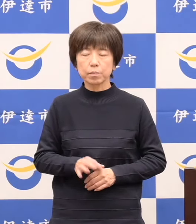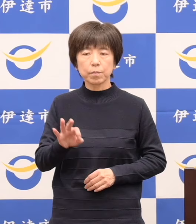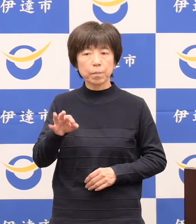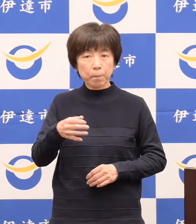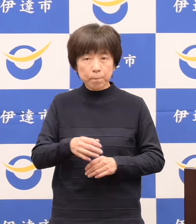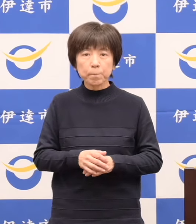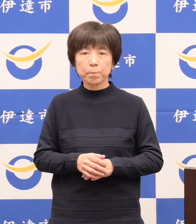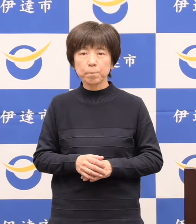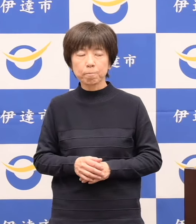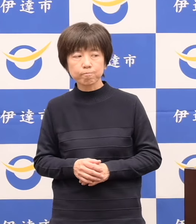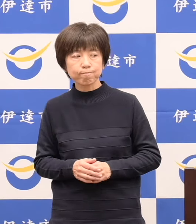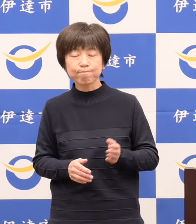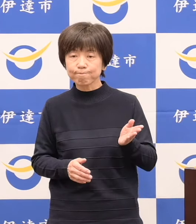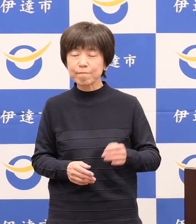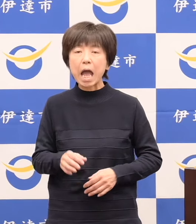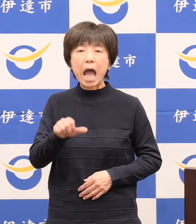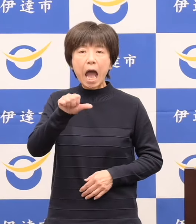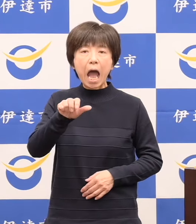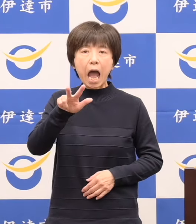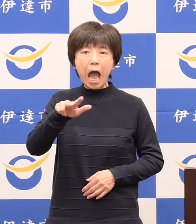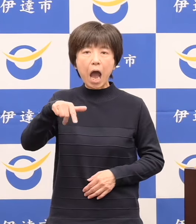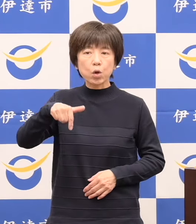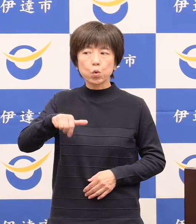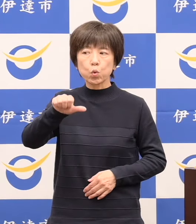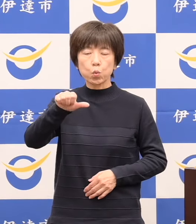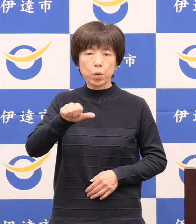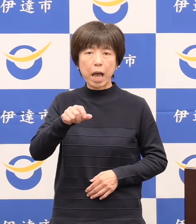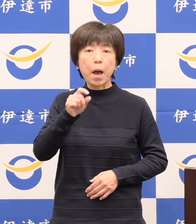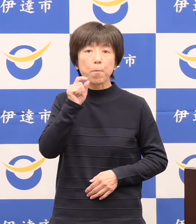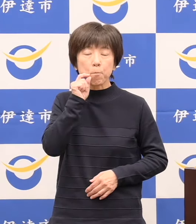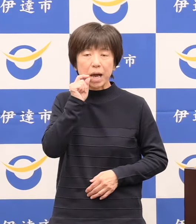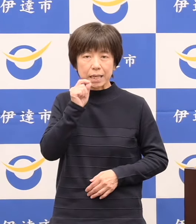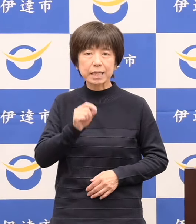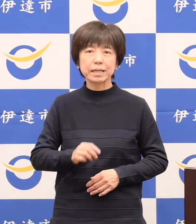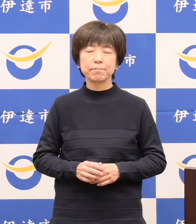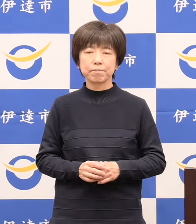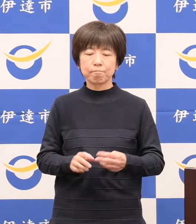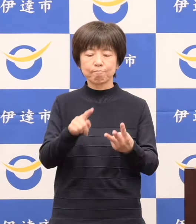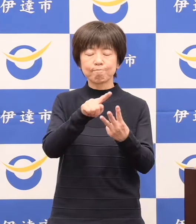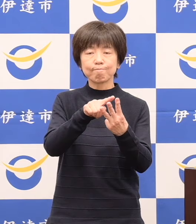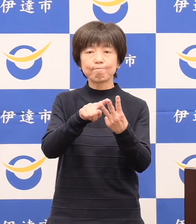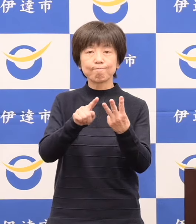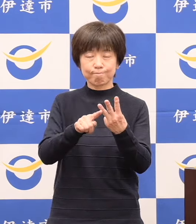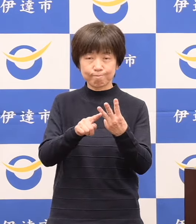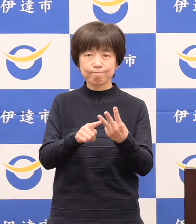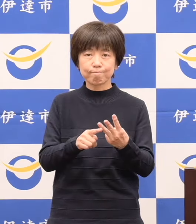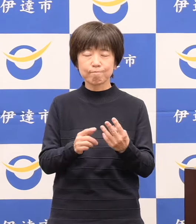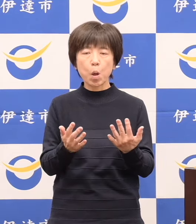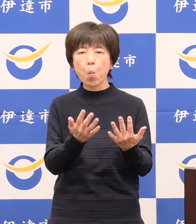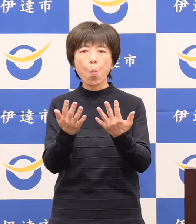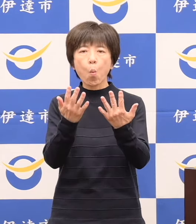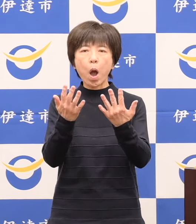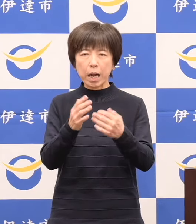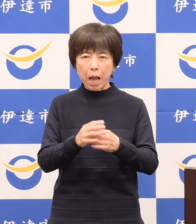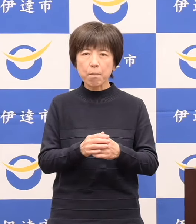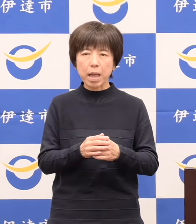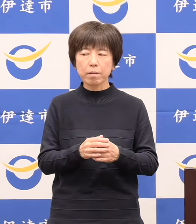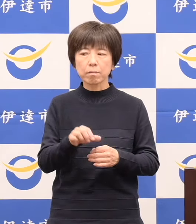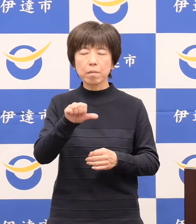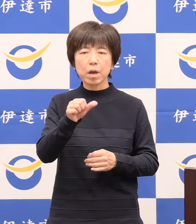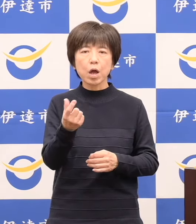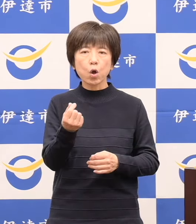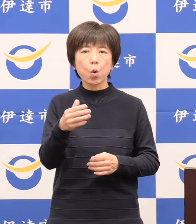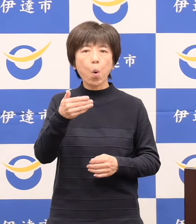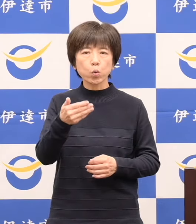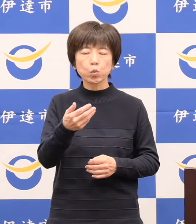米のおこわ3種類、わかめ、五目、そしてカレーでございます。そ